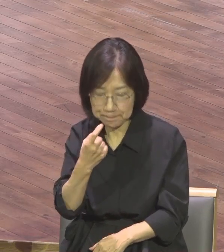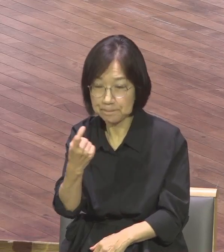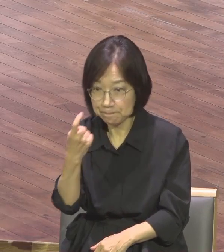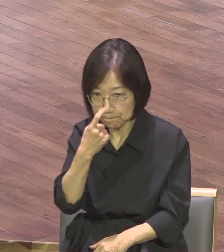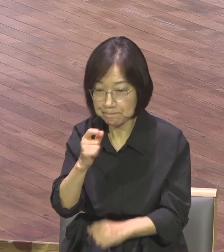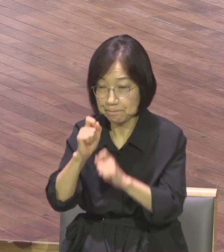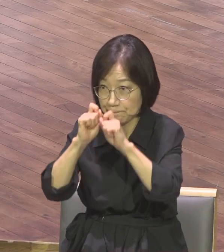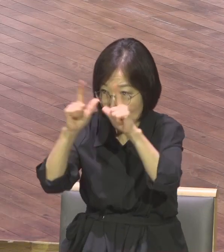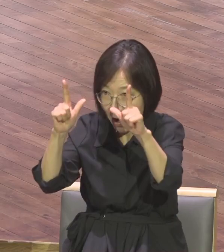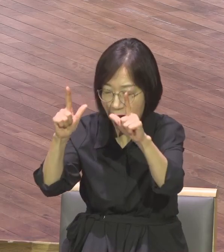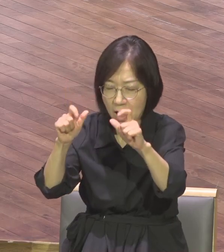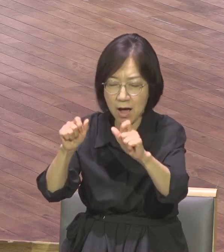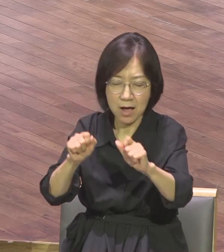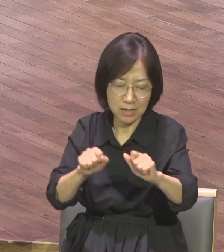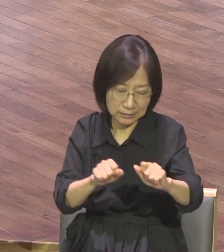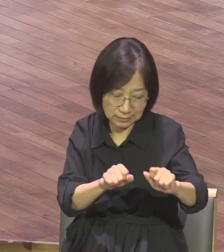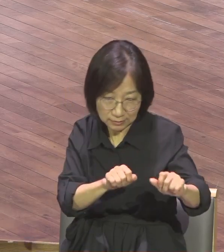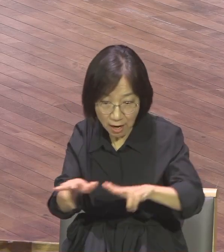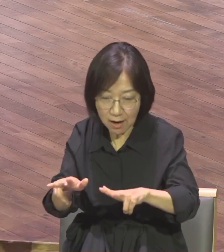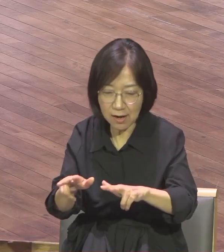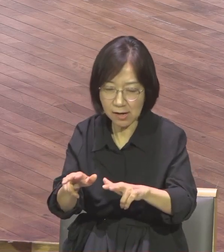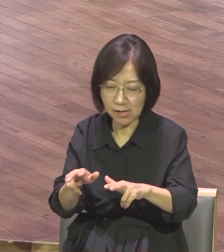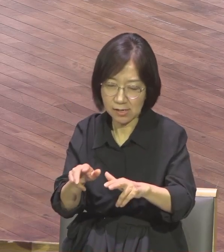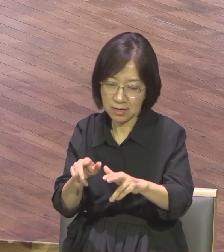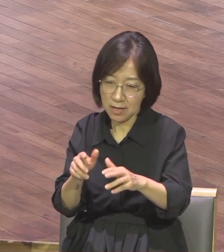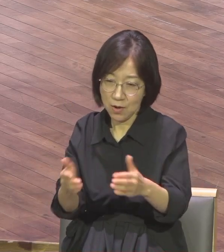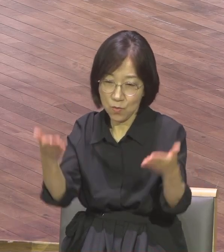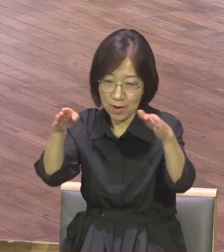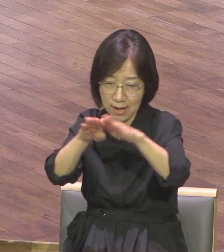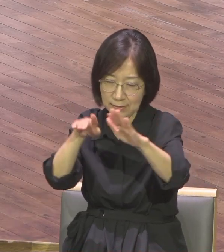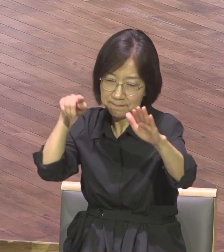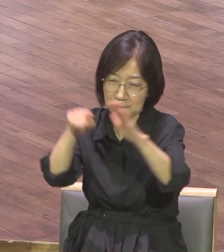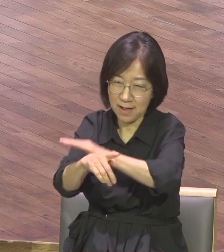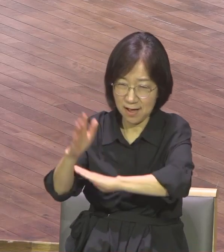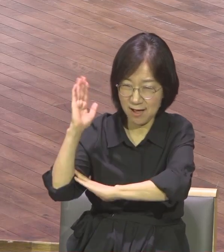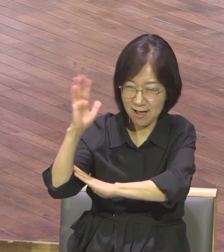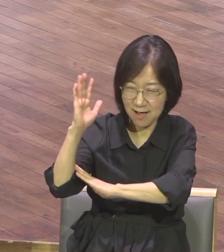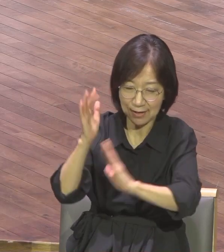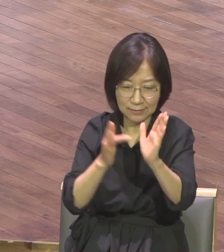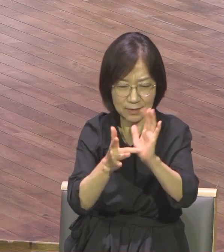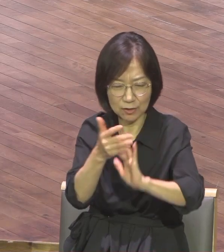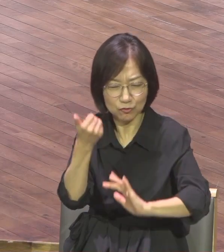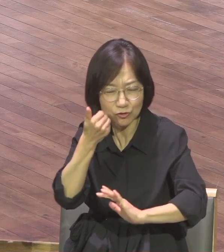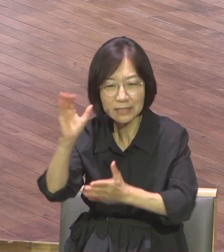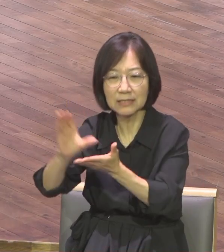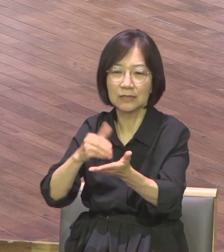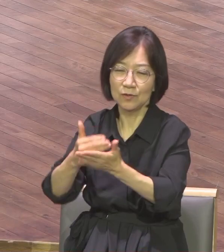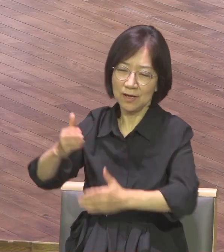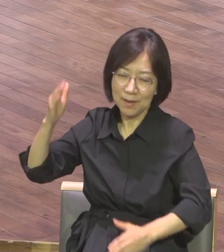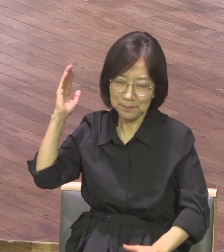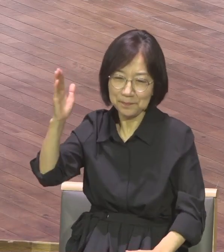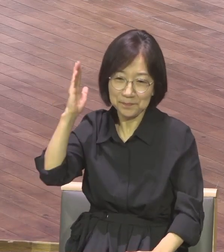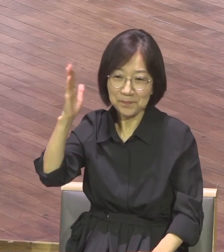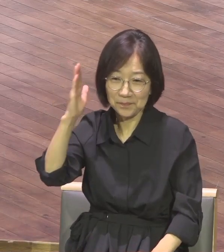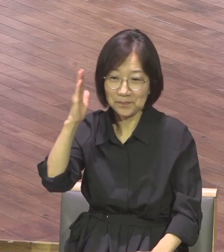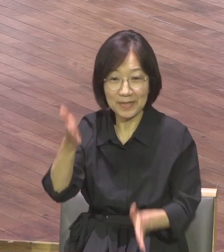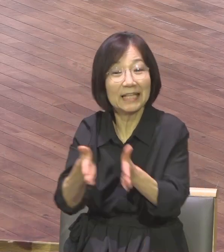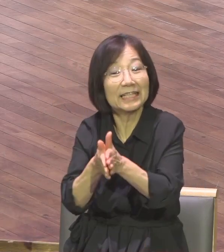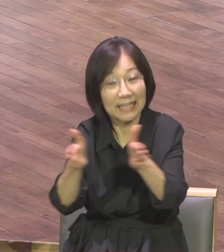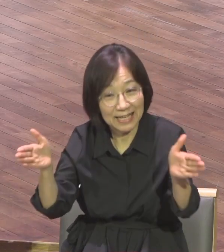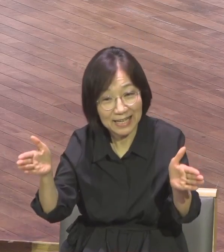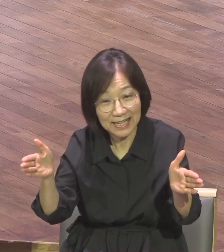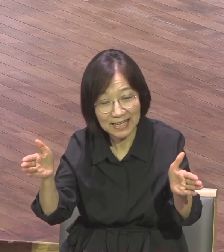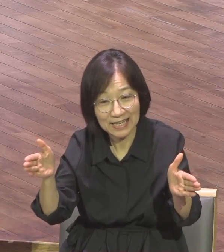예수가 그리스도라고 증언하는 그런 전도자로 변화가 되었습니다. 우리가 잘 봐야 될 것은요,